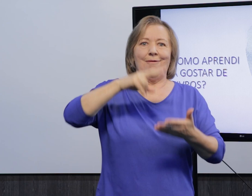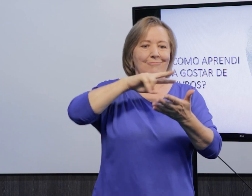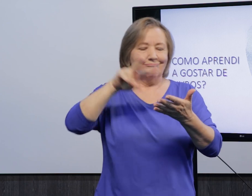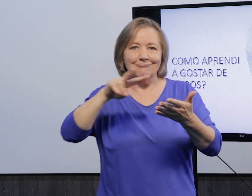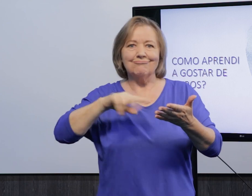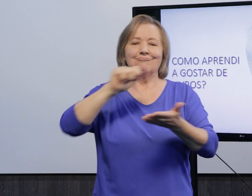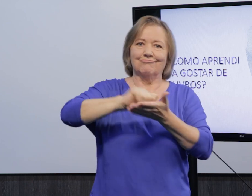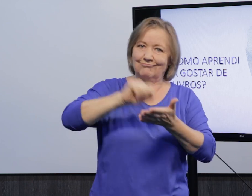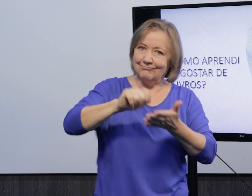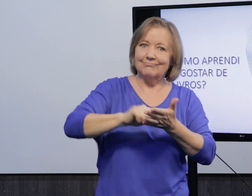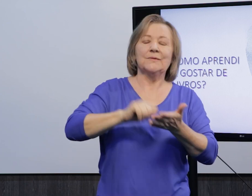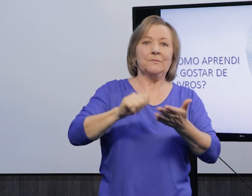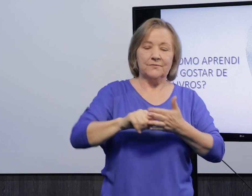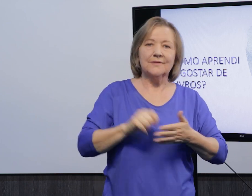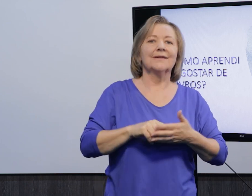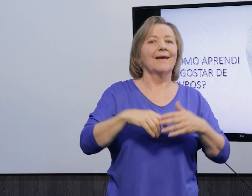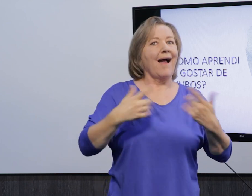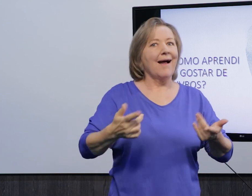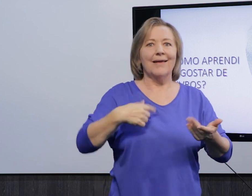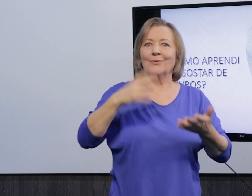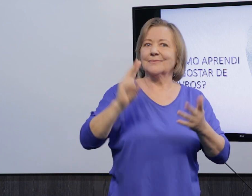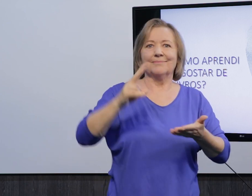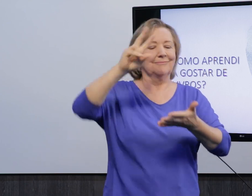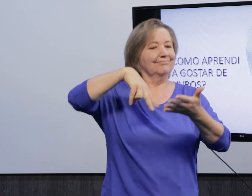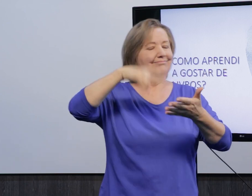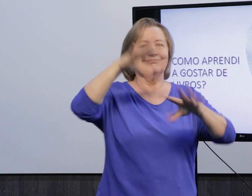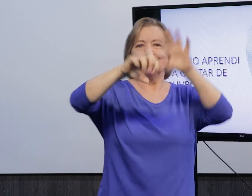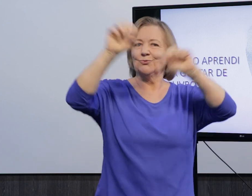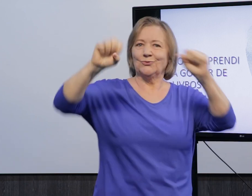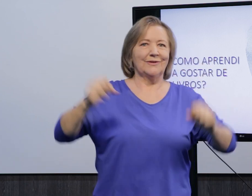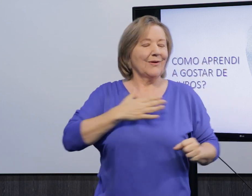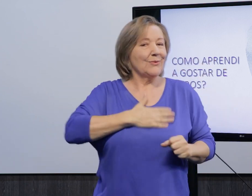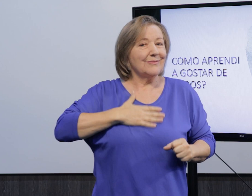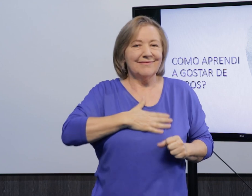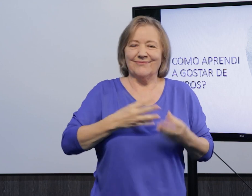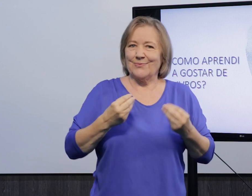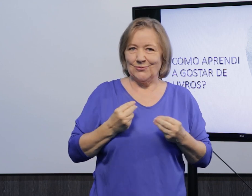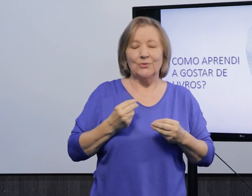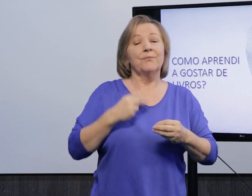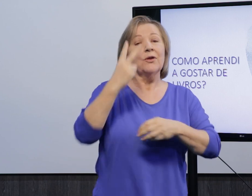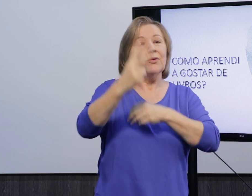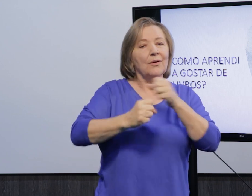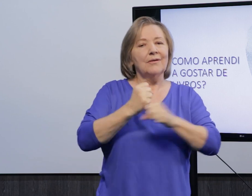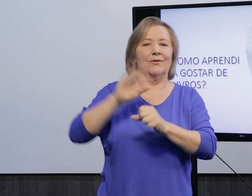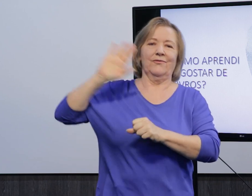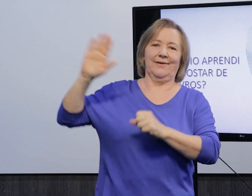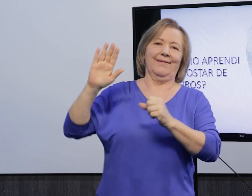escrito né e a leitura nem sempre Lia né porque eu gostava muito fiquei durante dois anos lá